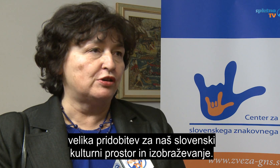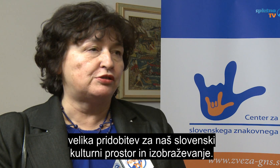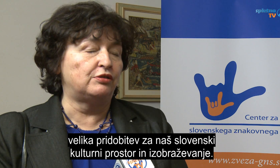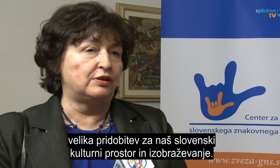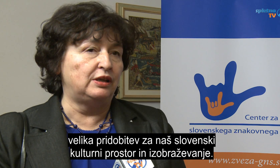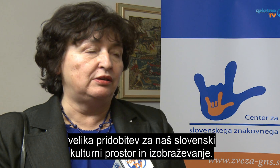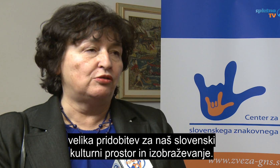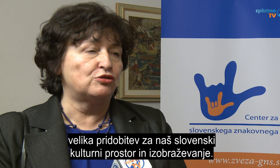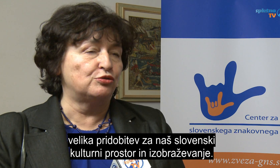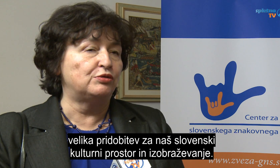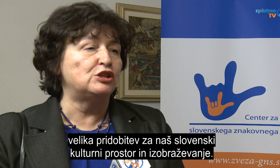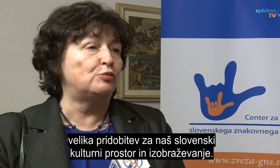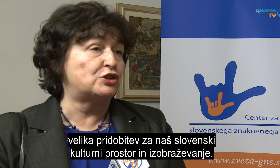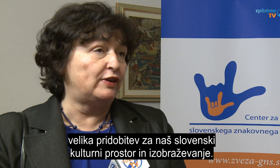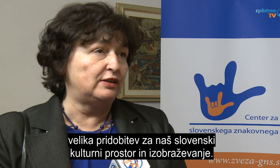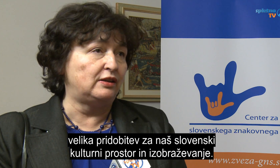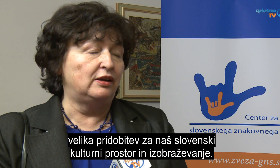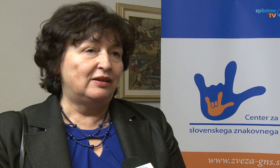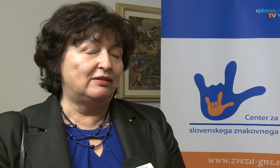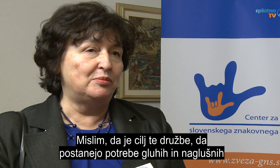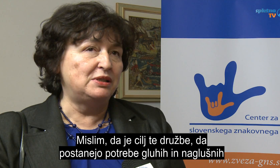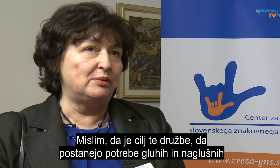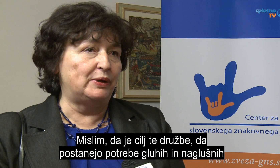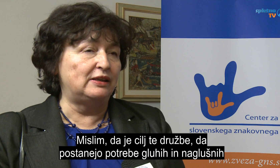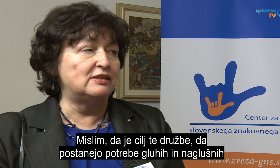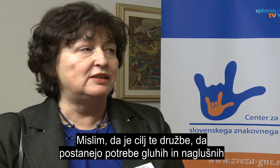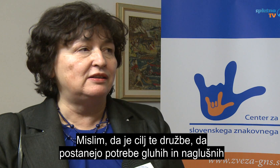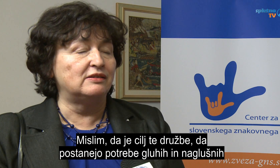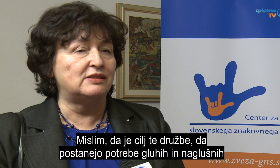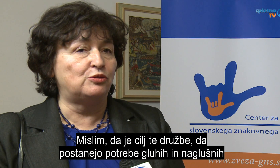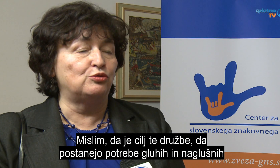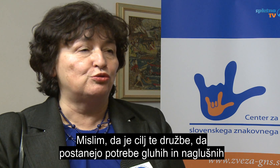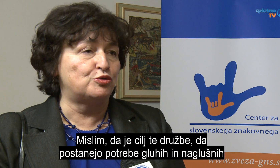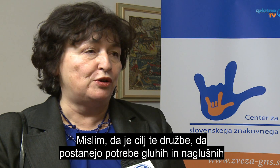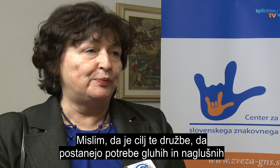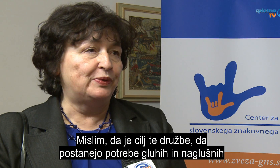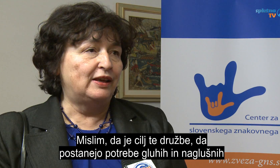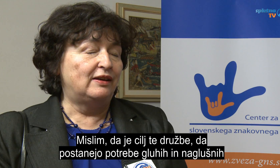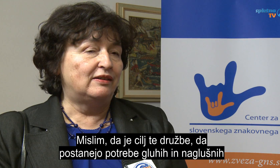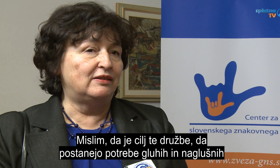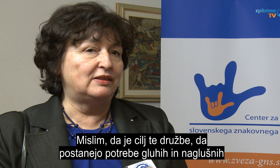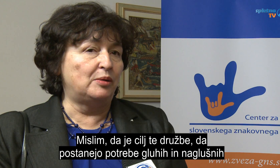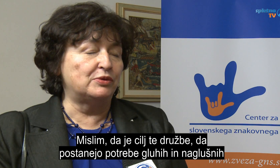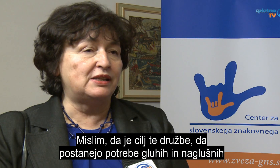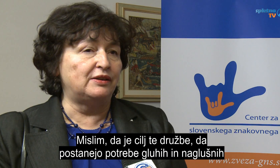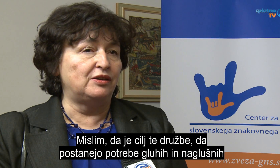prostor in končno tudi izobraževalni. Mislim pa, da je cilj za to družbo, da